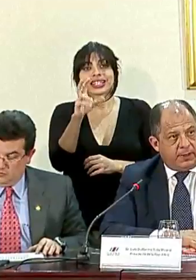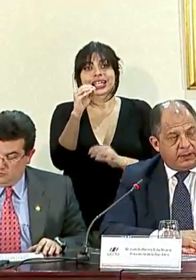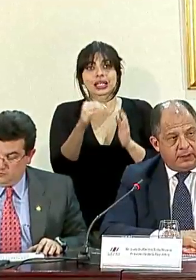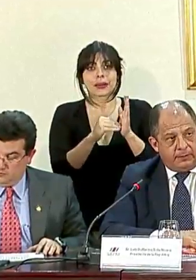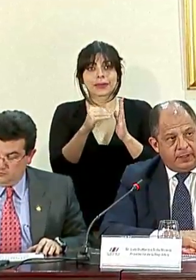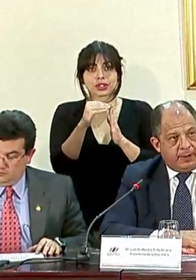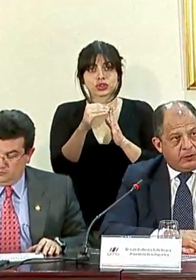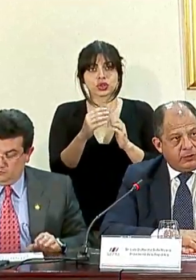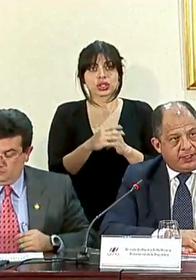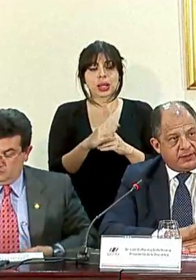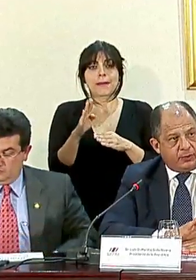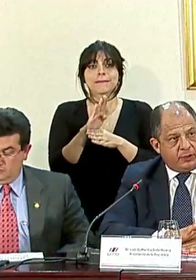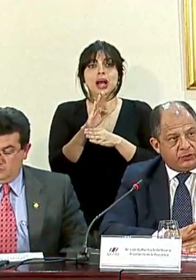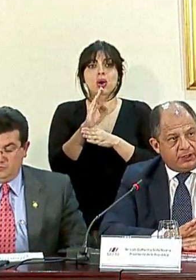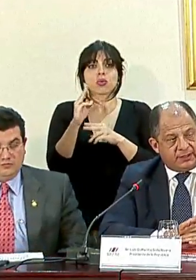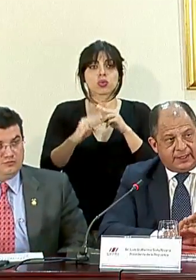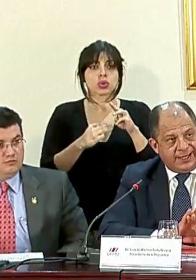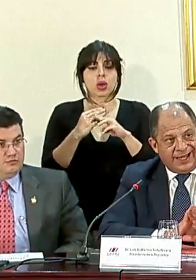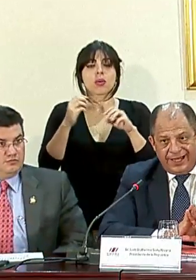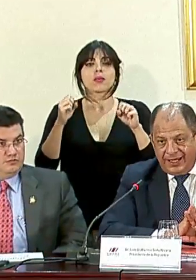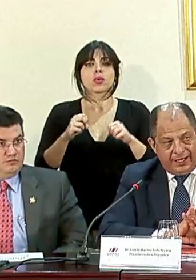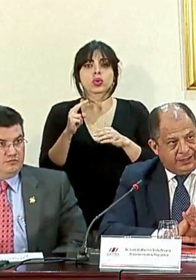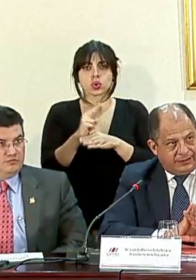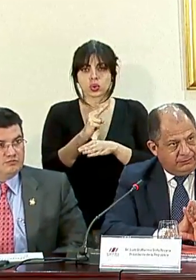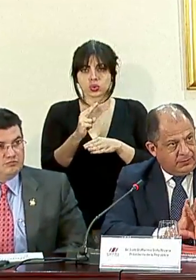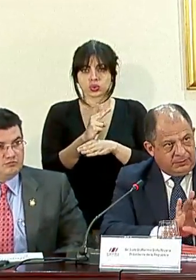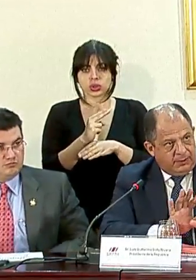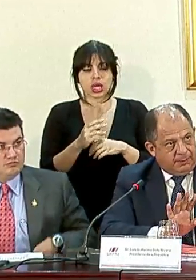millones del Banco Mundial se pueden utilizar